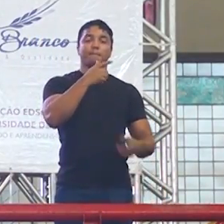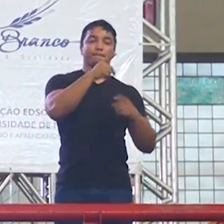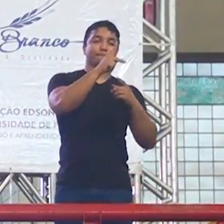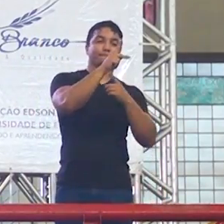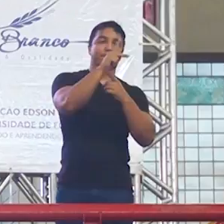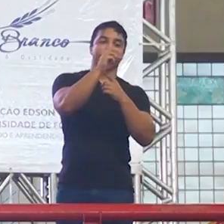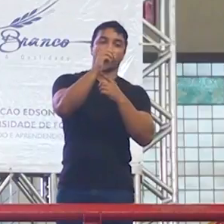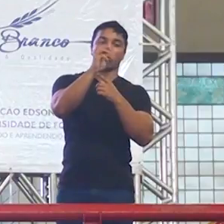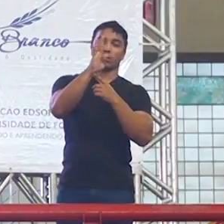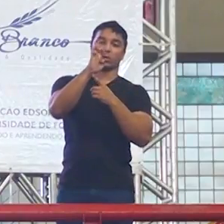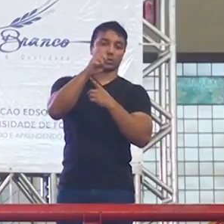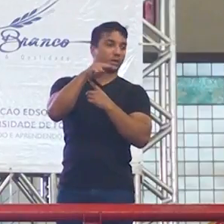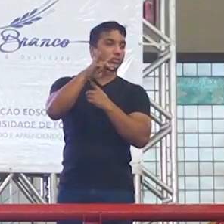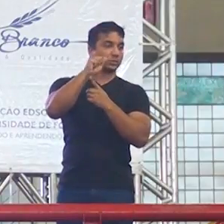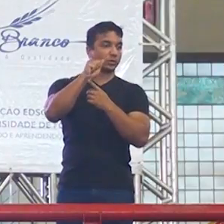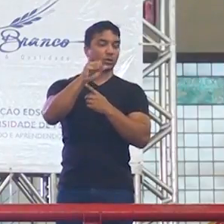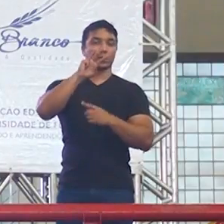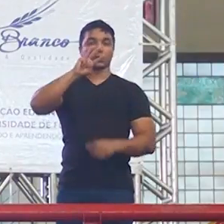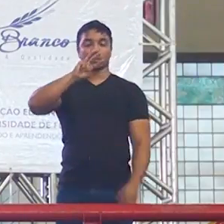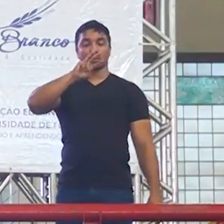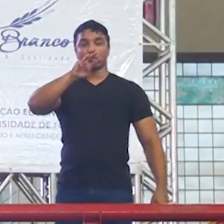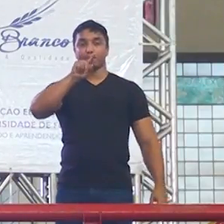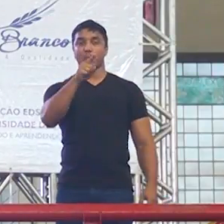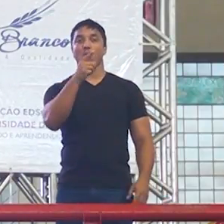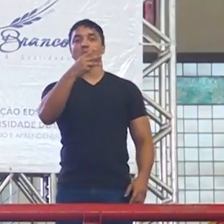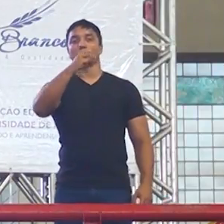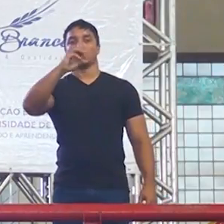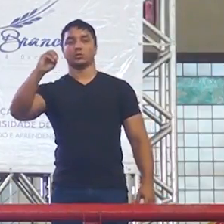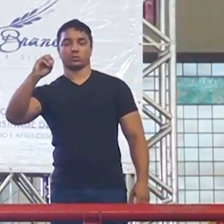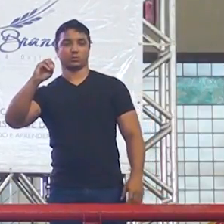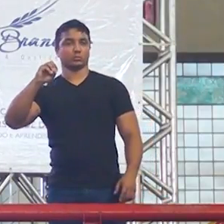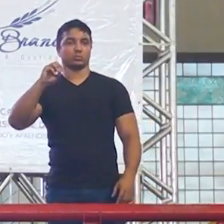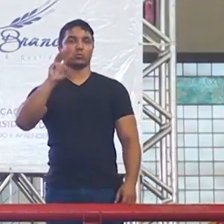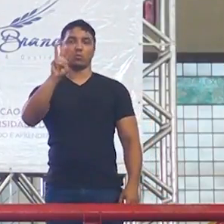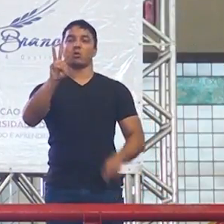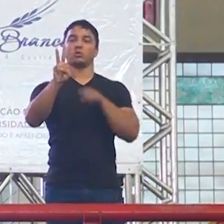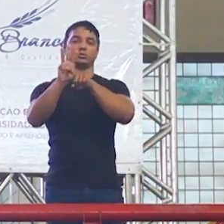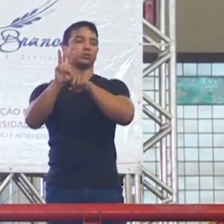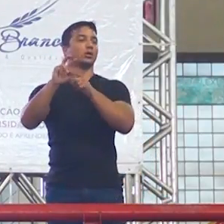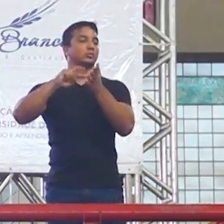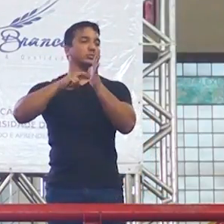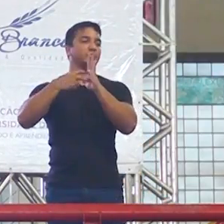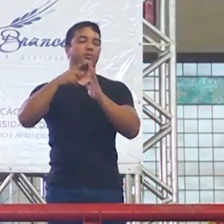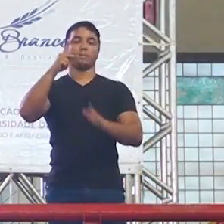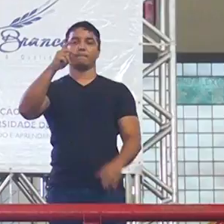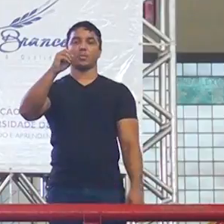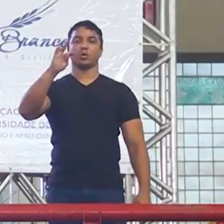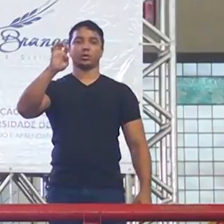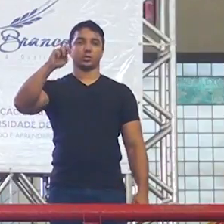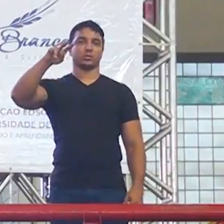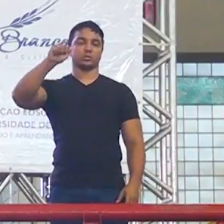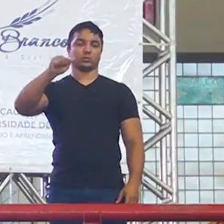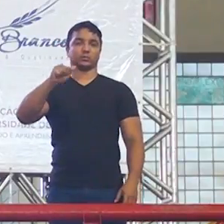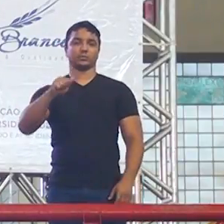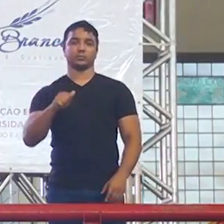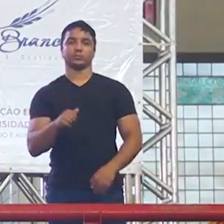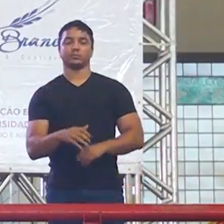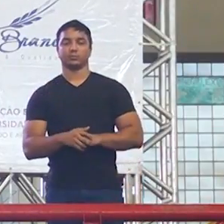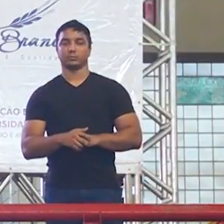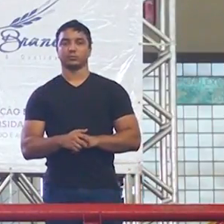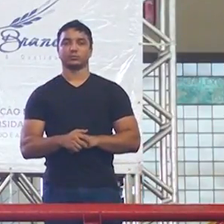Potência. 3.300 watts. O watt é potência. Puxa uma setinha. 3.300